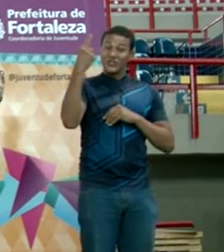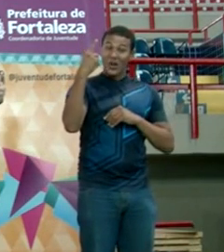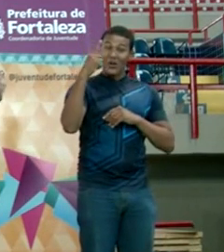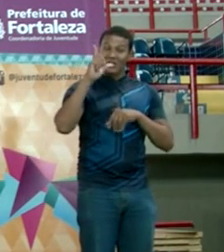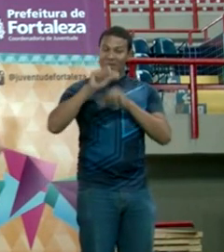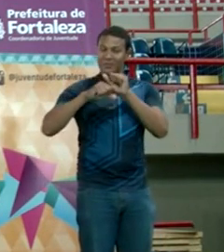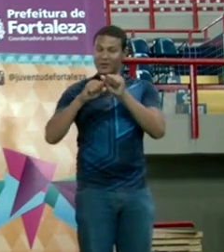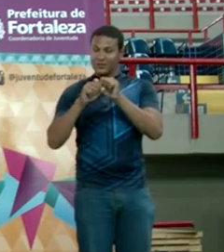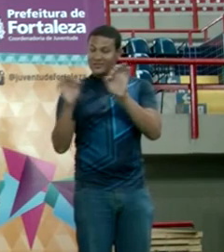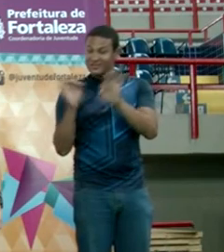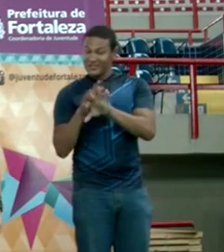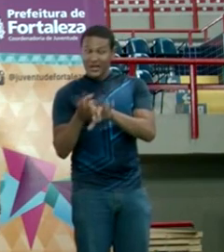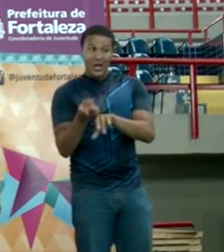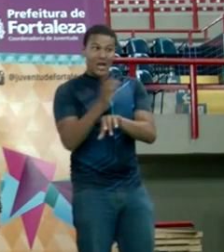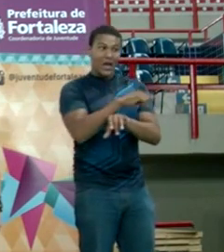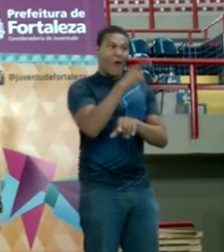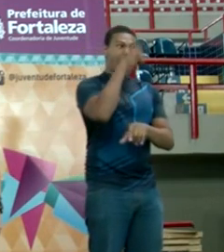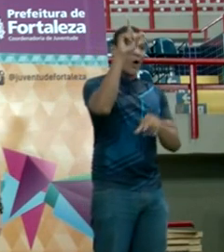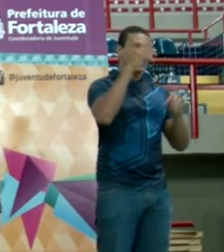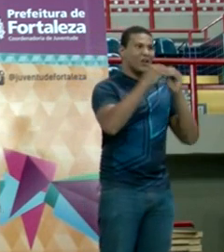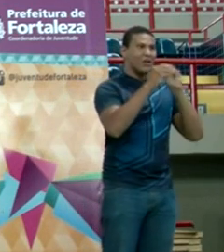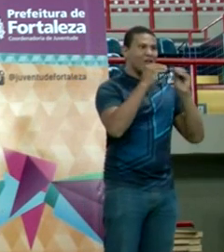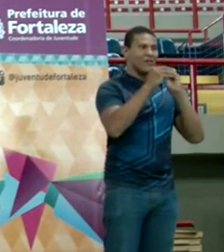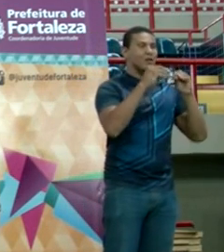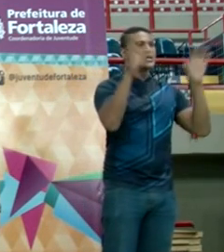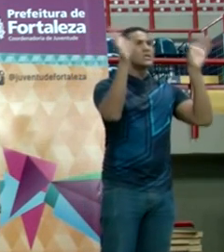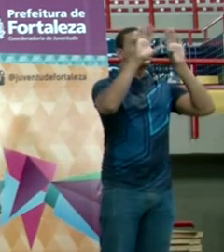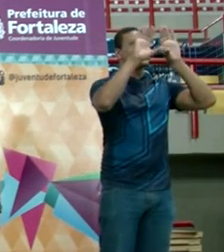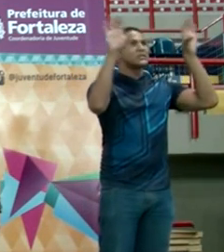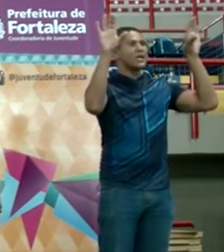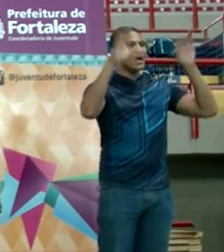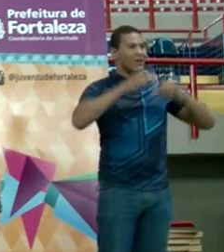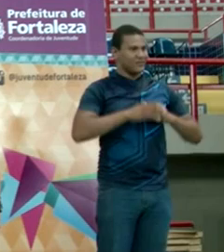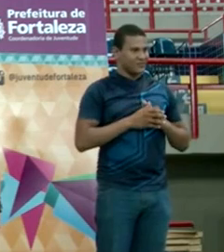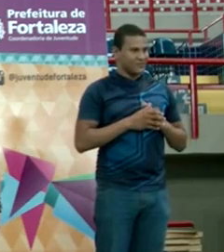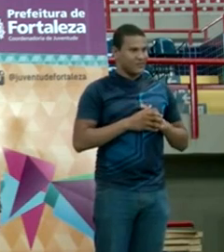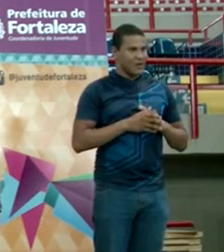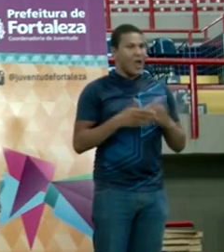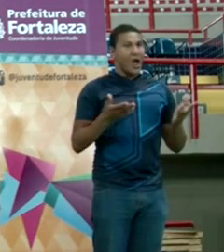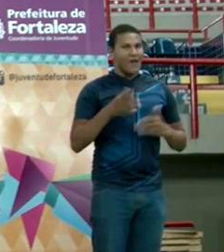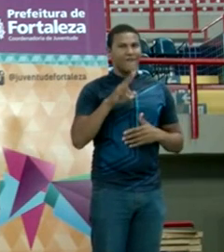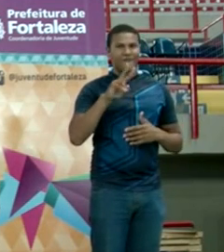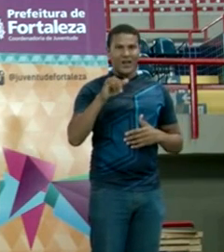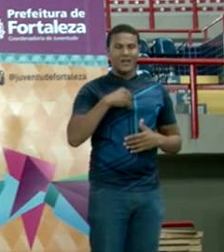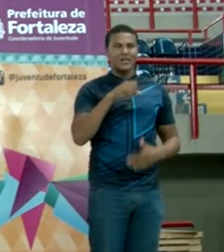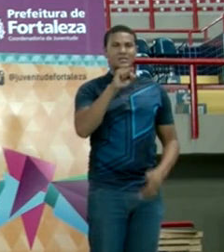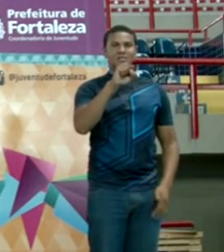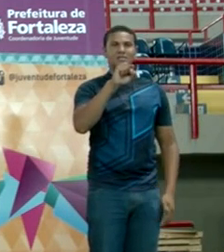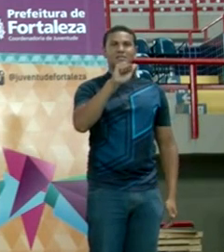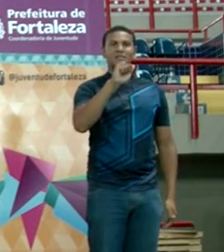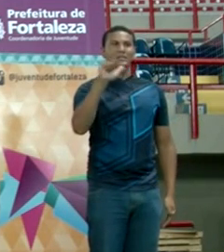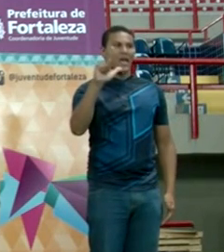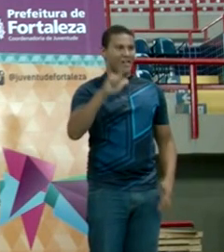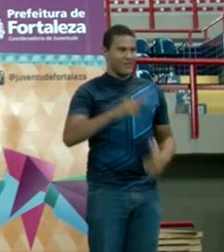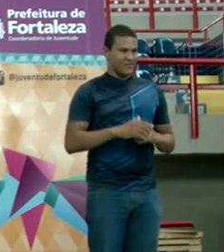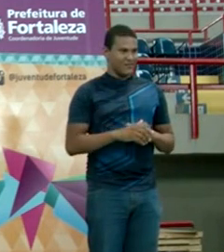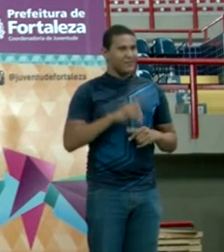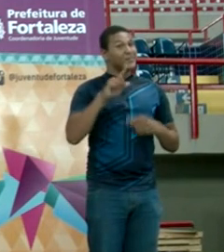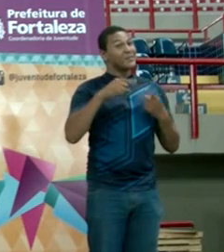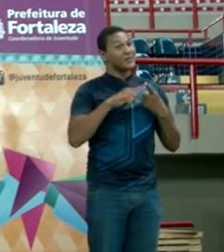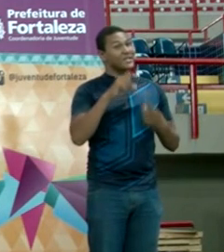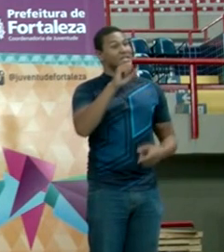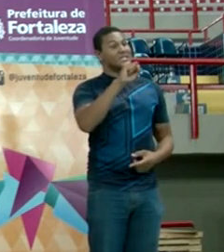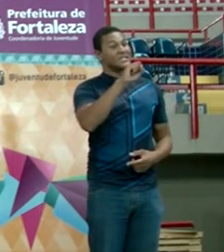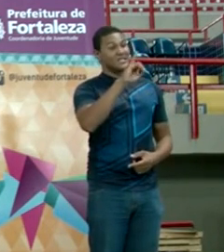foi a Sol, depois ela foi a Céu. Tô vendo a hora ela ser o Sal agora. E foi a Sal, depois a Sil e a